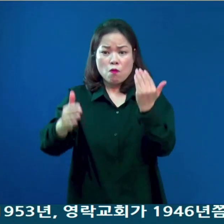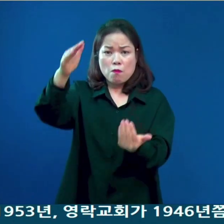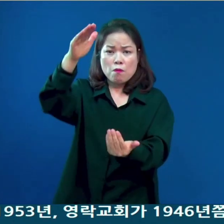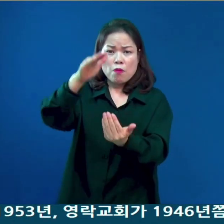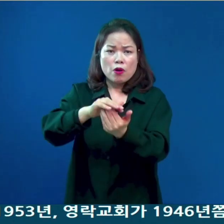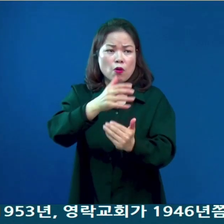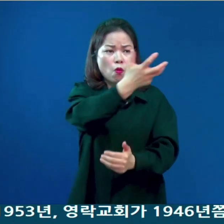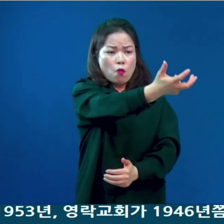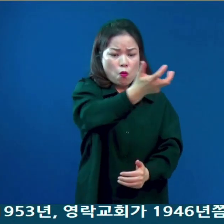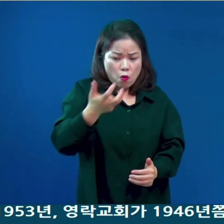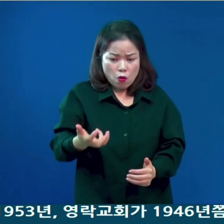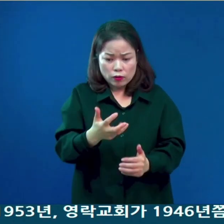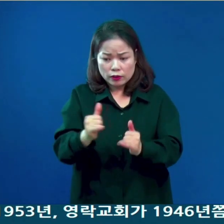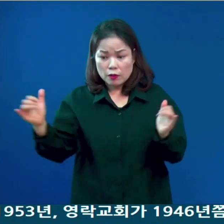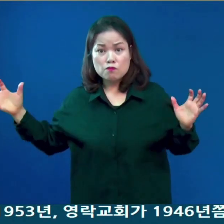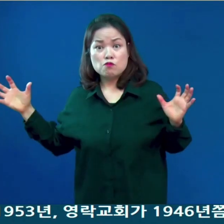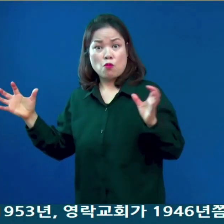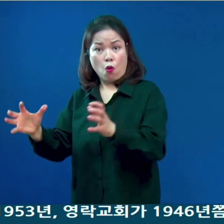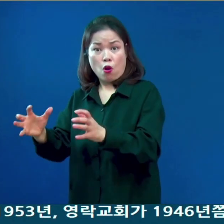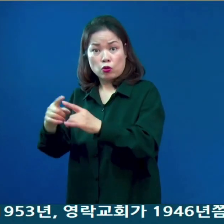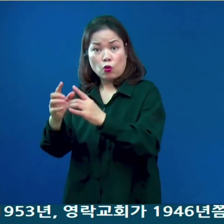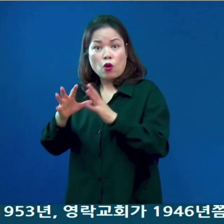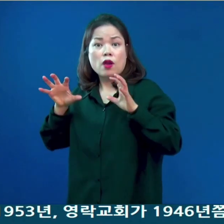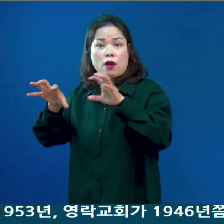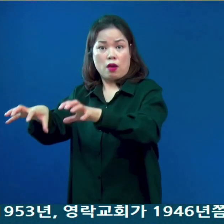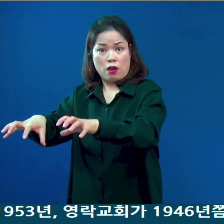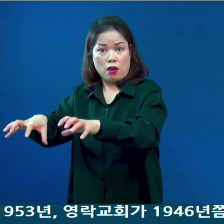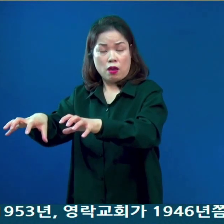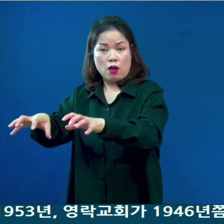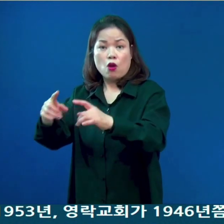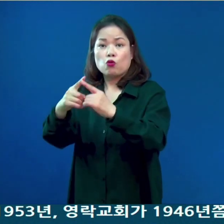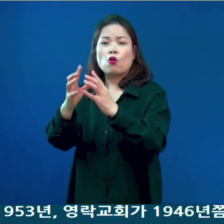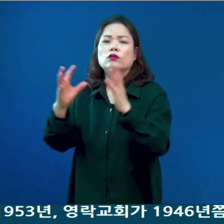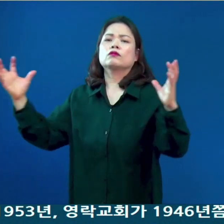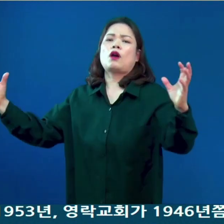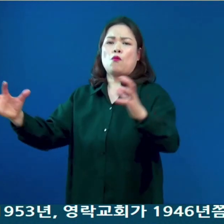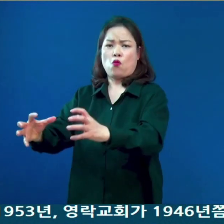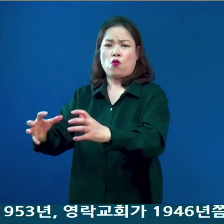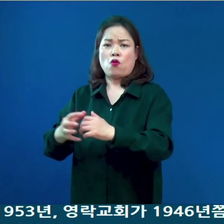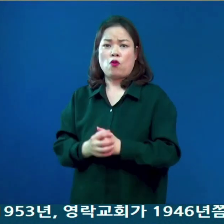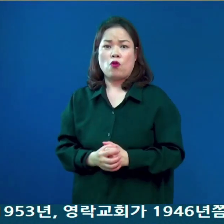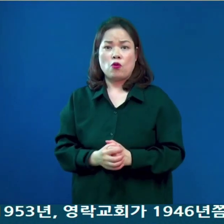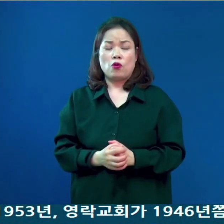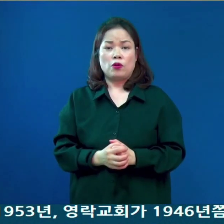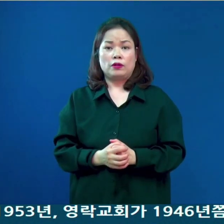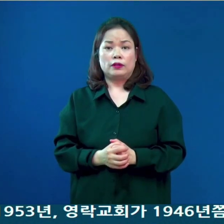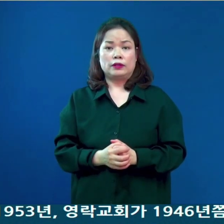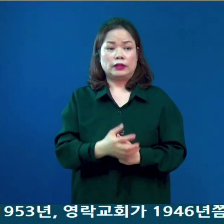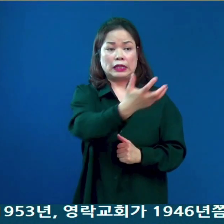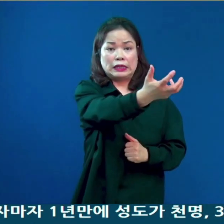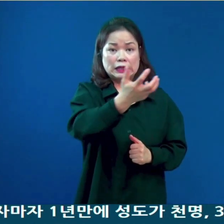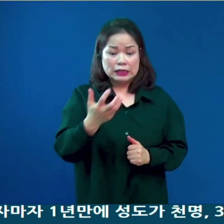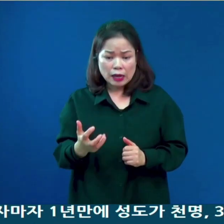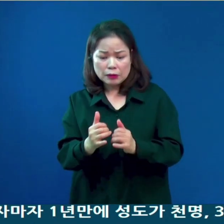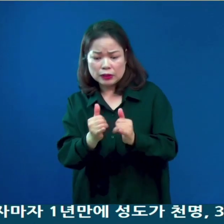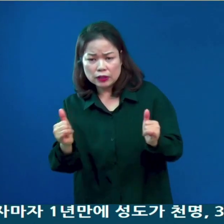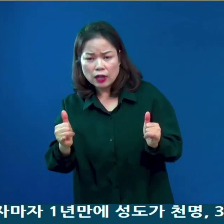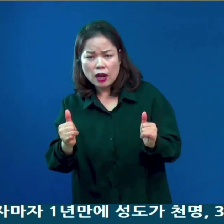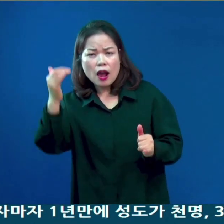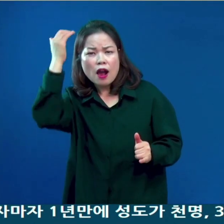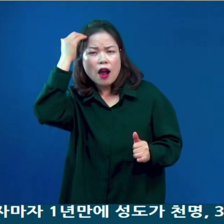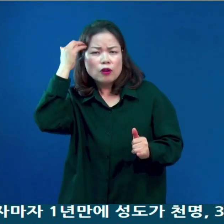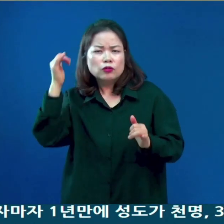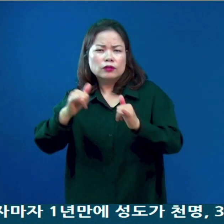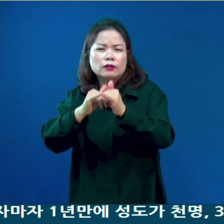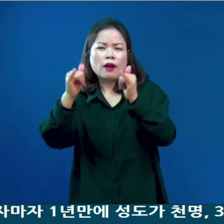모이게 되는 것이죠. 실향민들이 어디로 가겠어요? 교회로 오게 된 겁니다. 실향민들의 존재는 한국